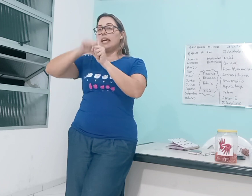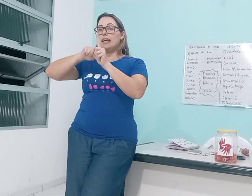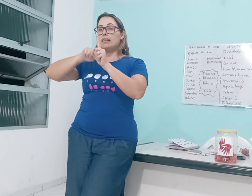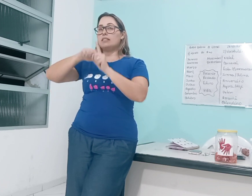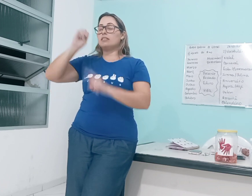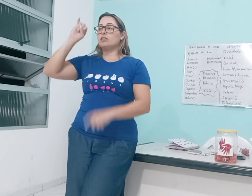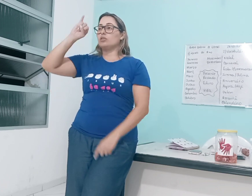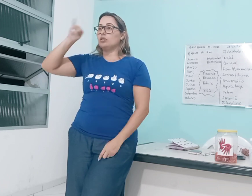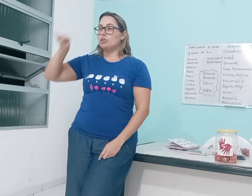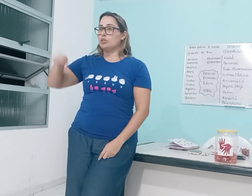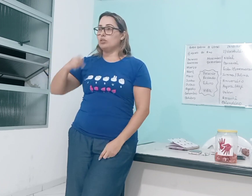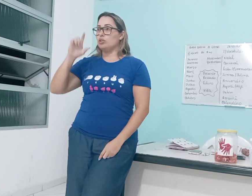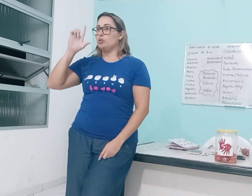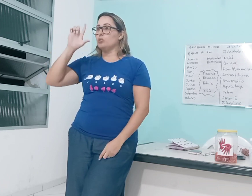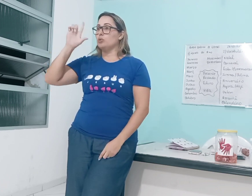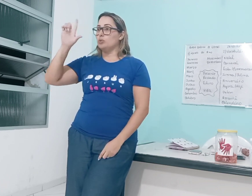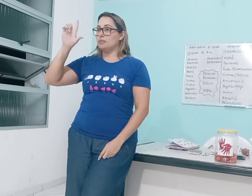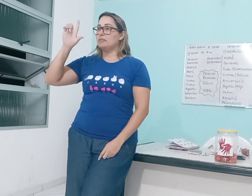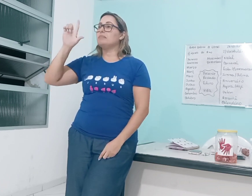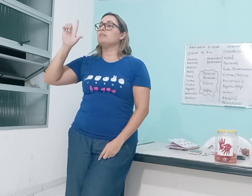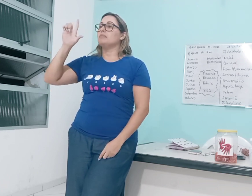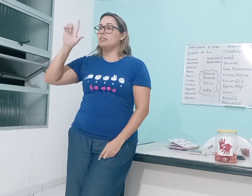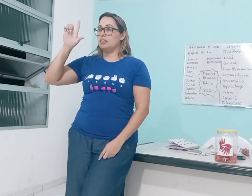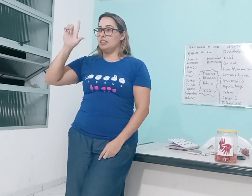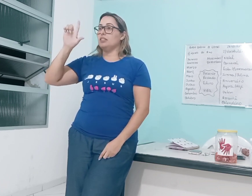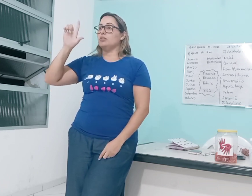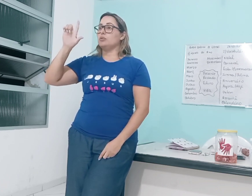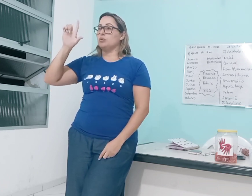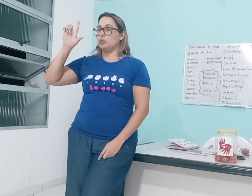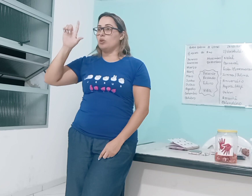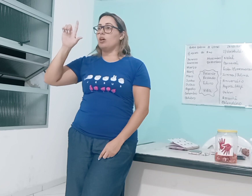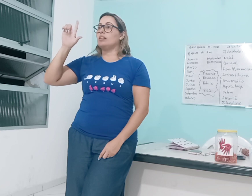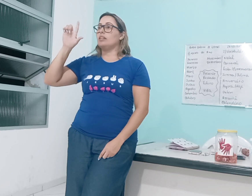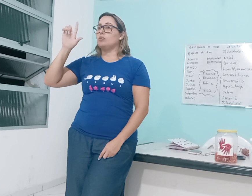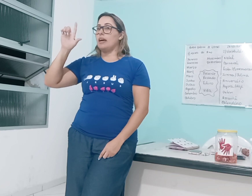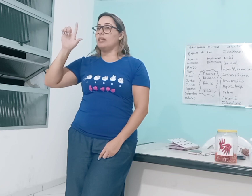Mês de julho. Isso, o J e o L.